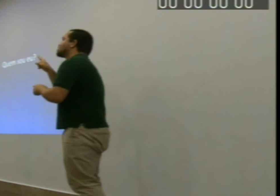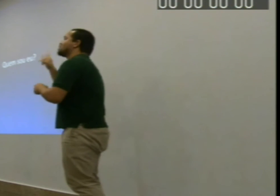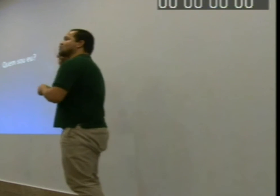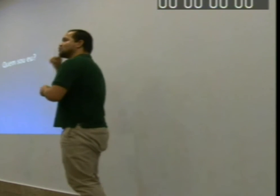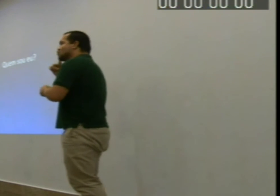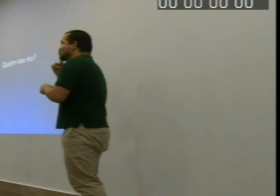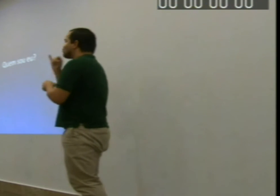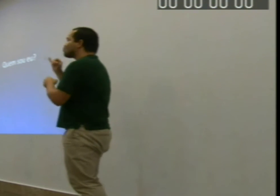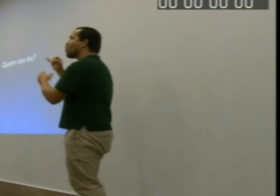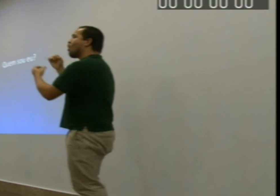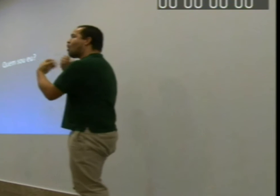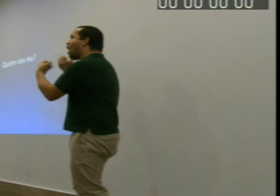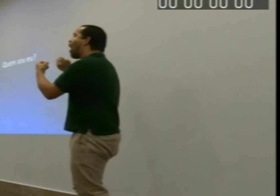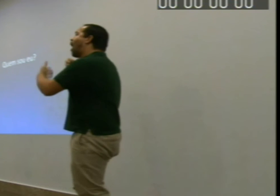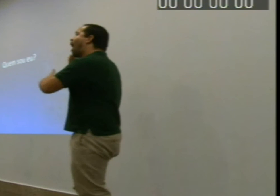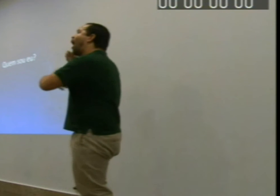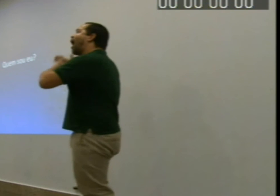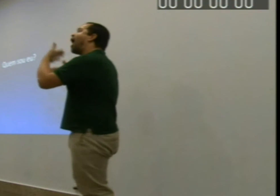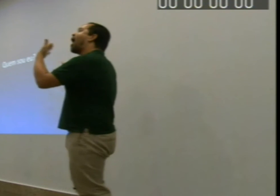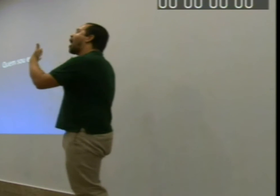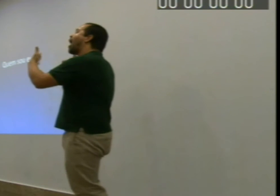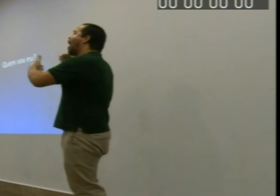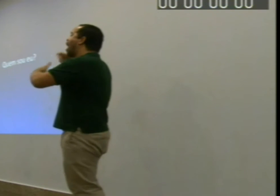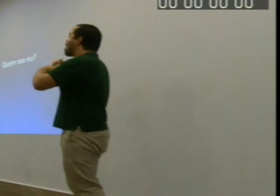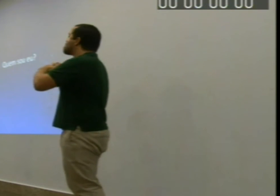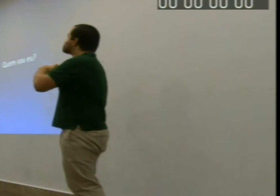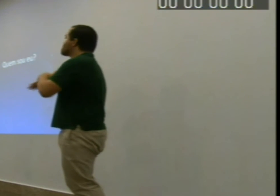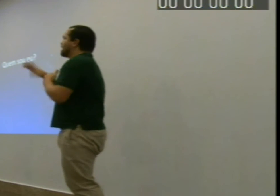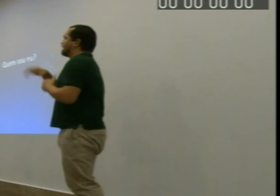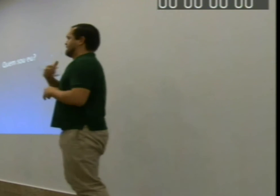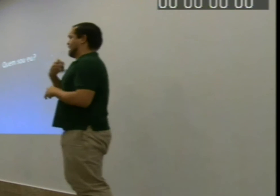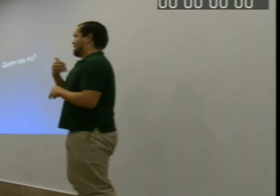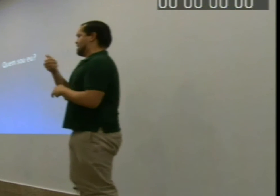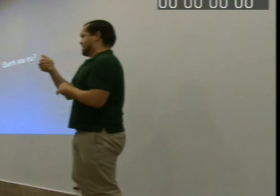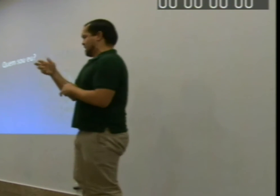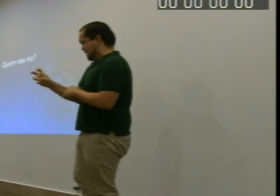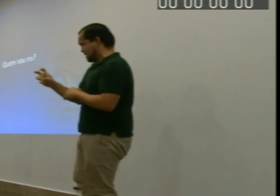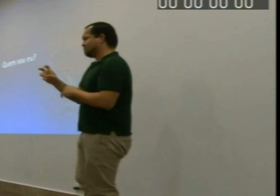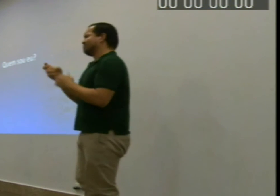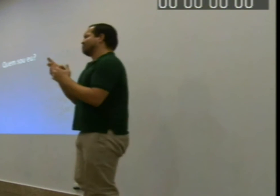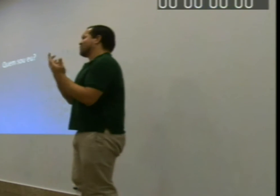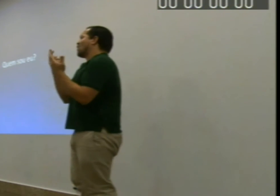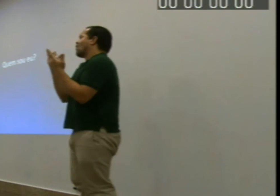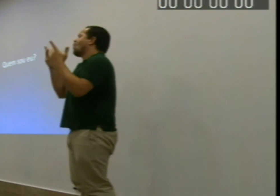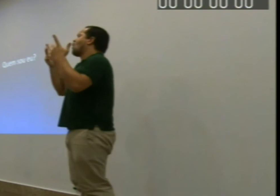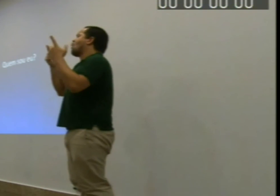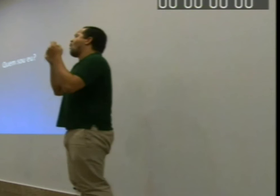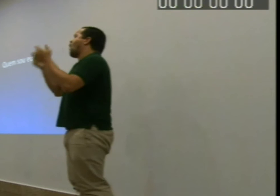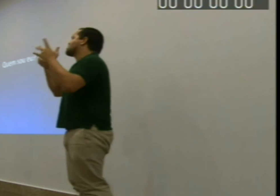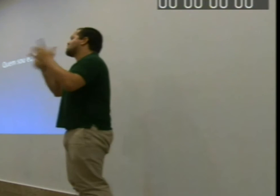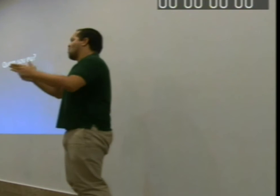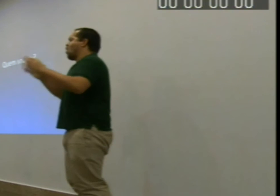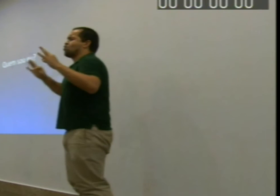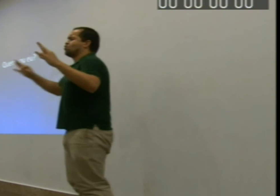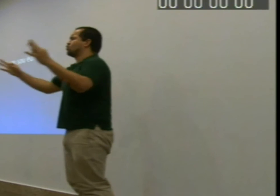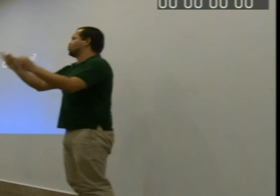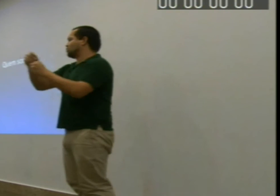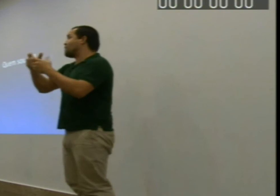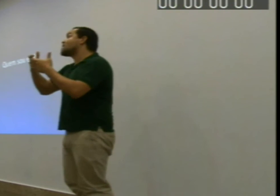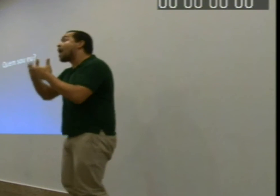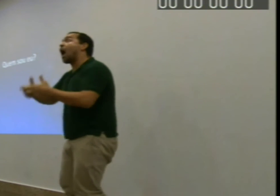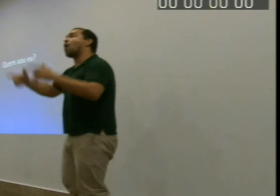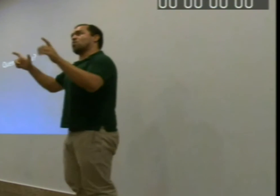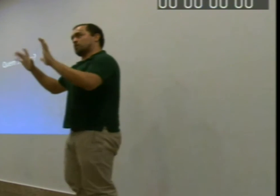sinais e aí depois um instrutor surdo fui me fui me ensinando fui aprofundando nos conhecimentos tinha 15 anos